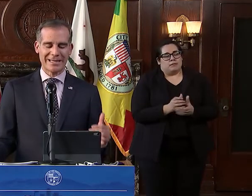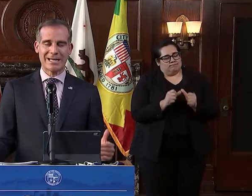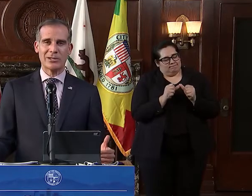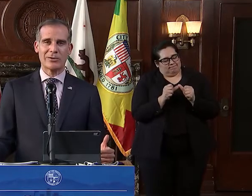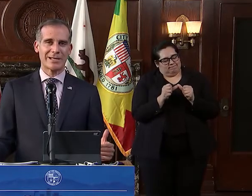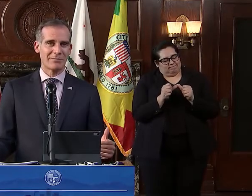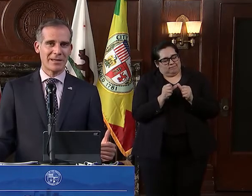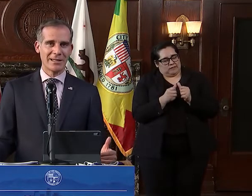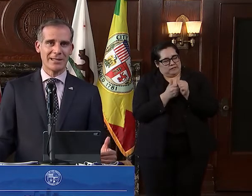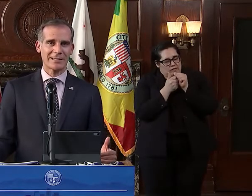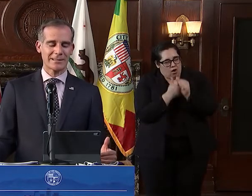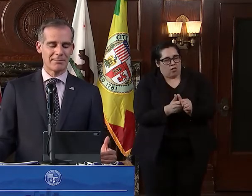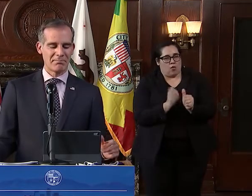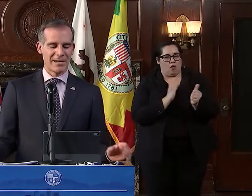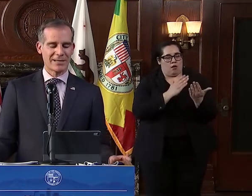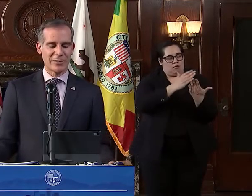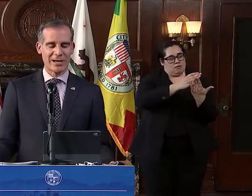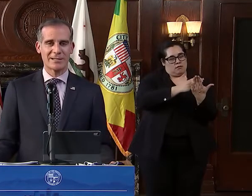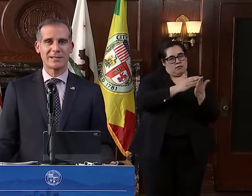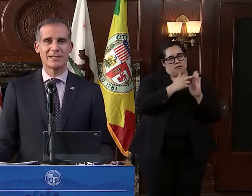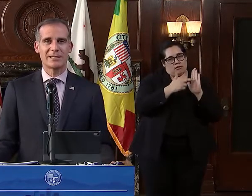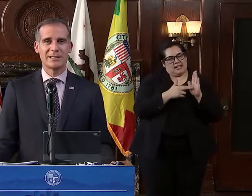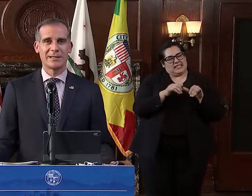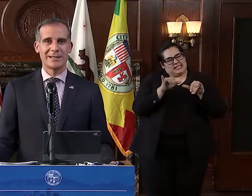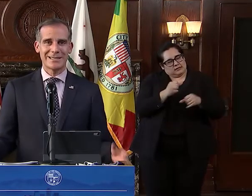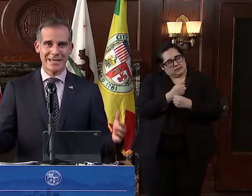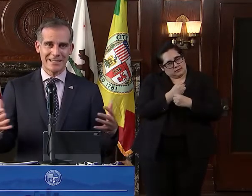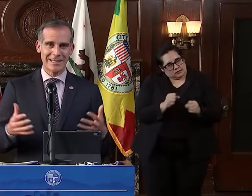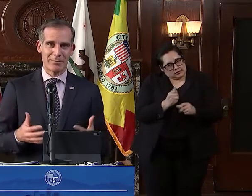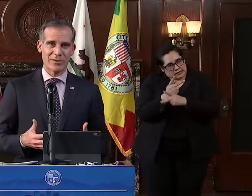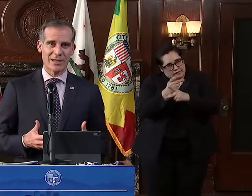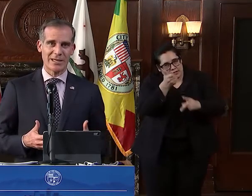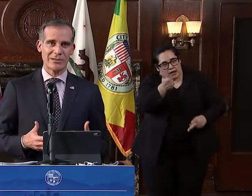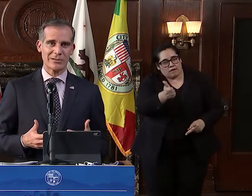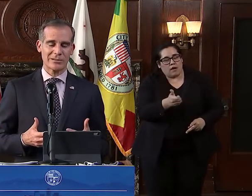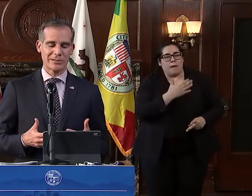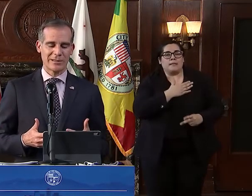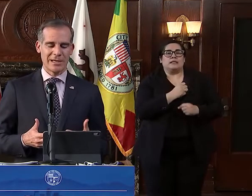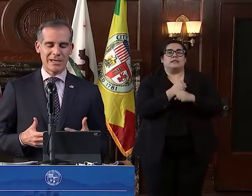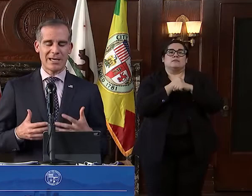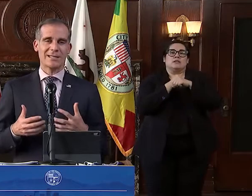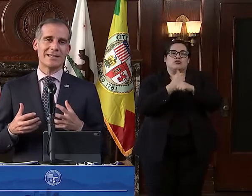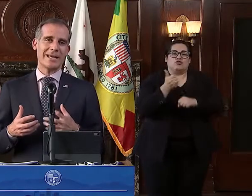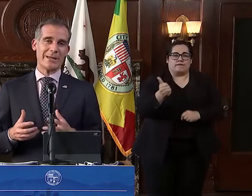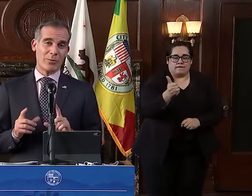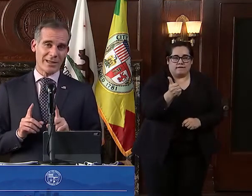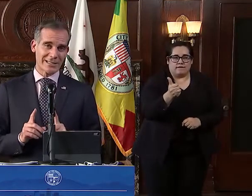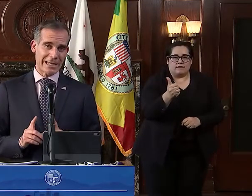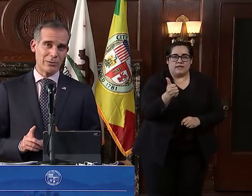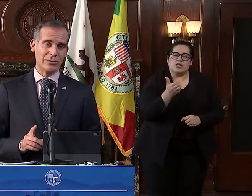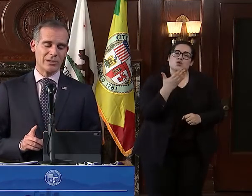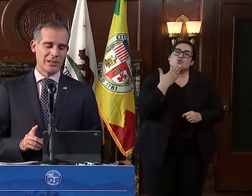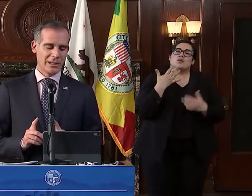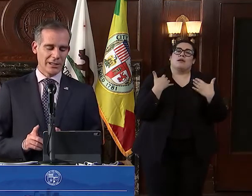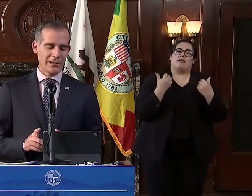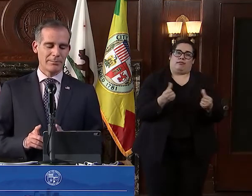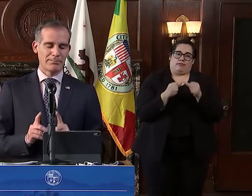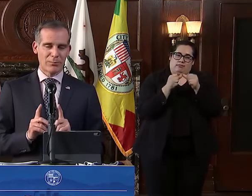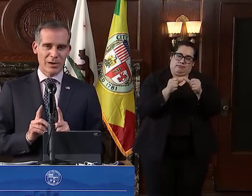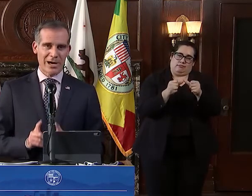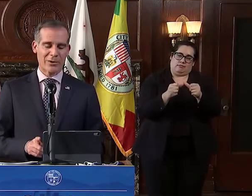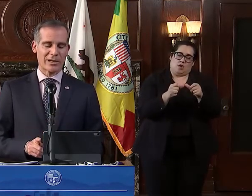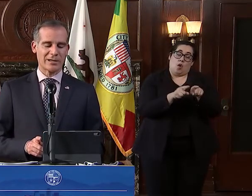Sigan practicando las medidas para cuidarse. Quédense protegidos, quédense en buena salud